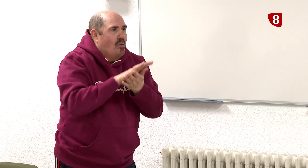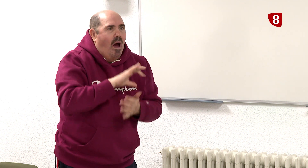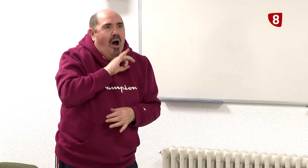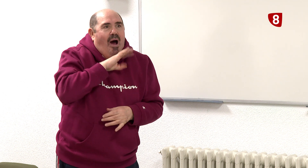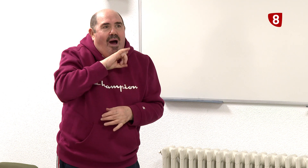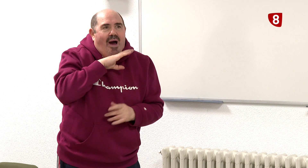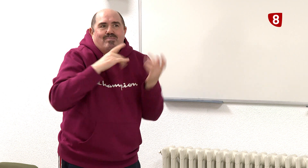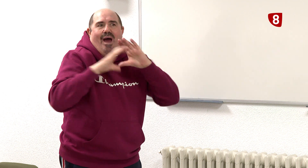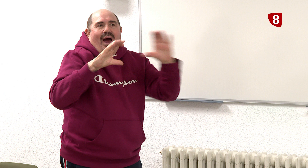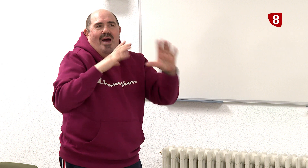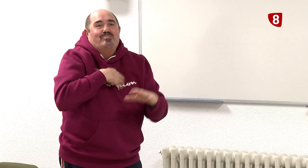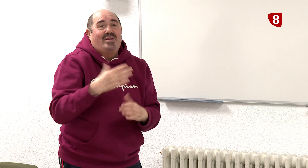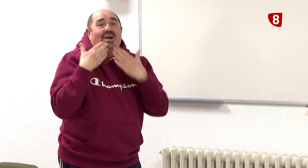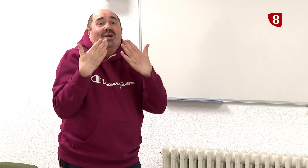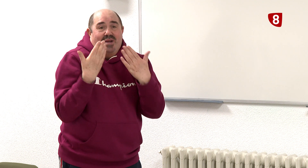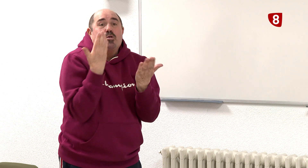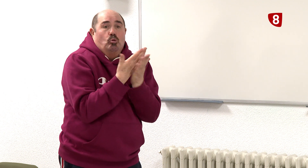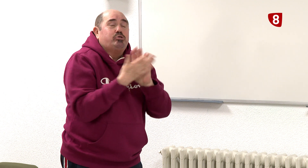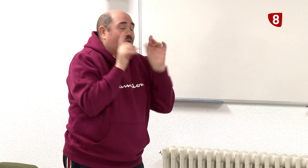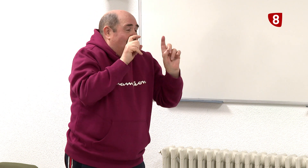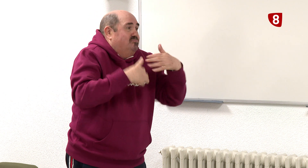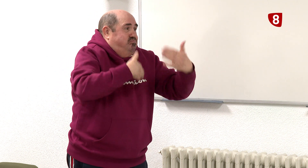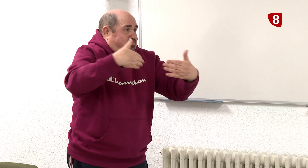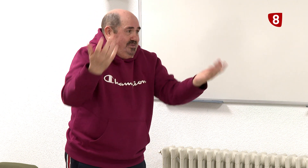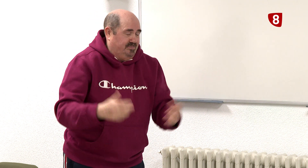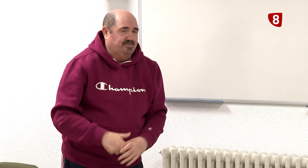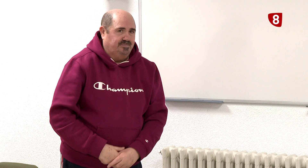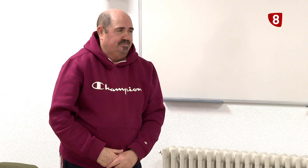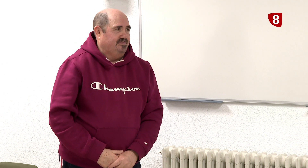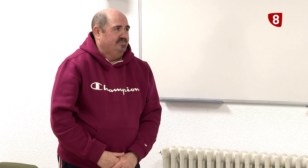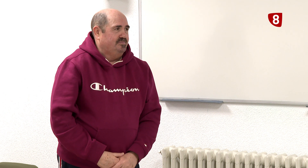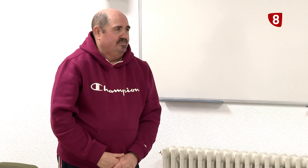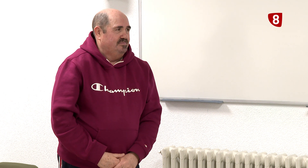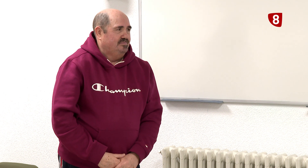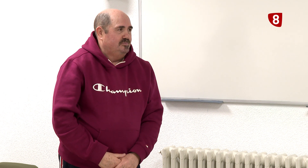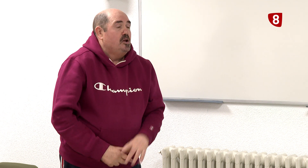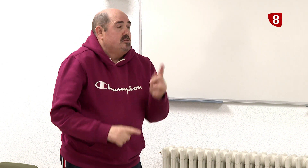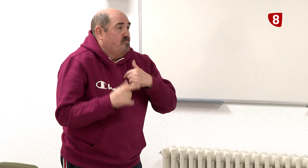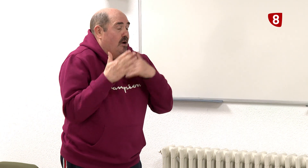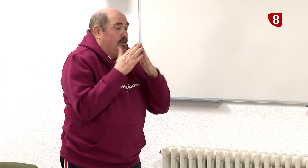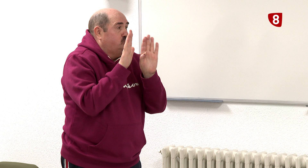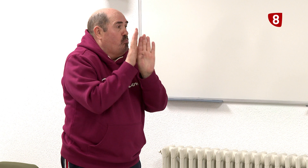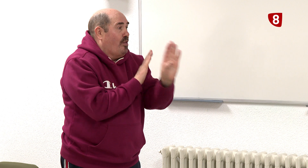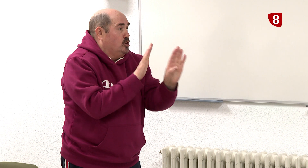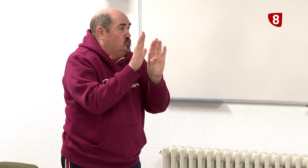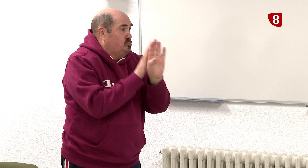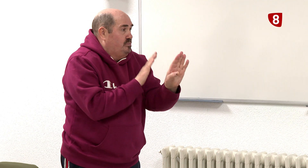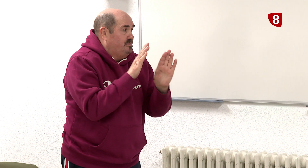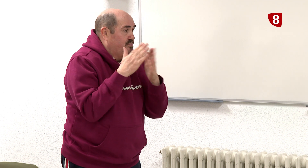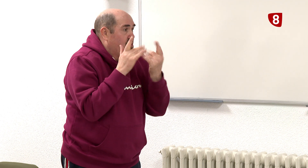que claro, la gente lo veía y siempre estaba muy contento porque veía, ¿sabes?, cómo esta lengua pues nos da esa comunicación. Y también los